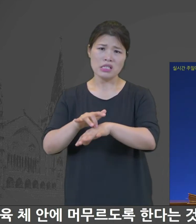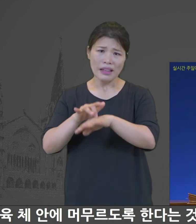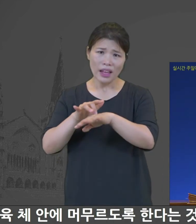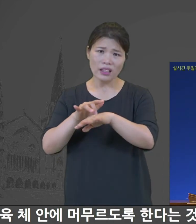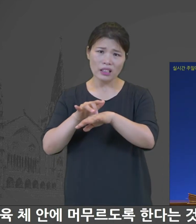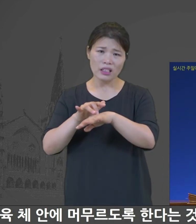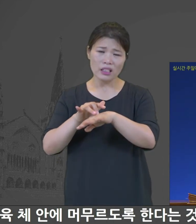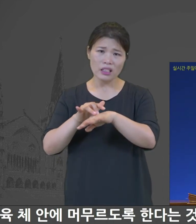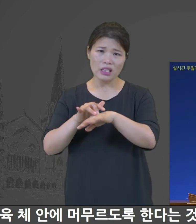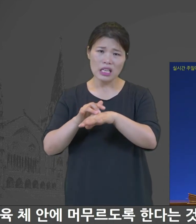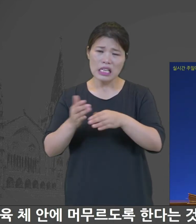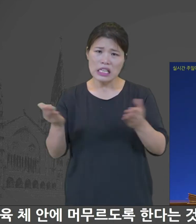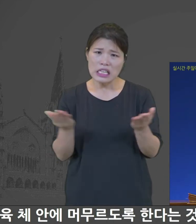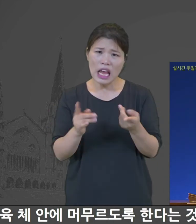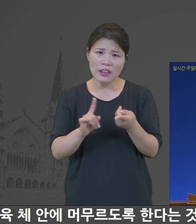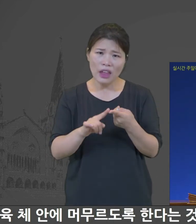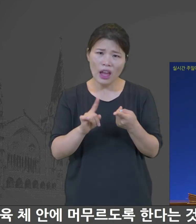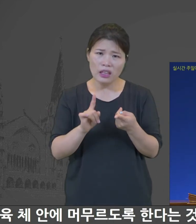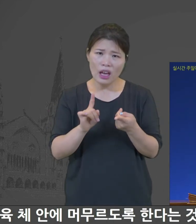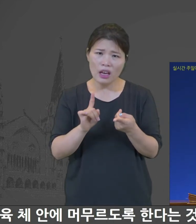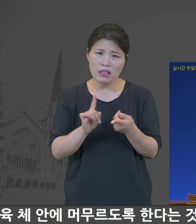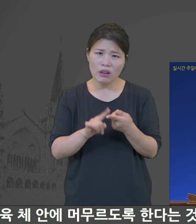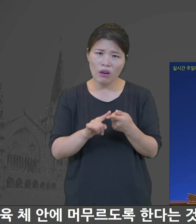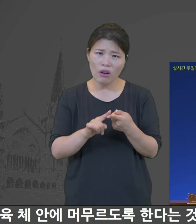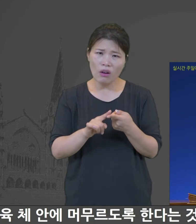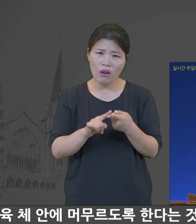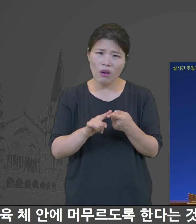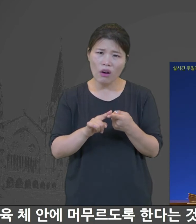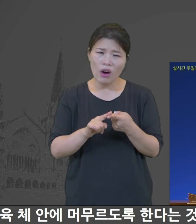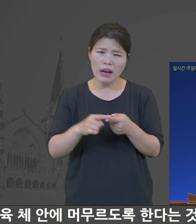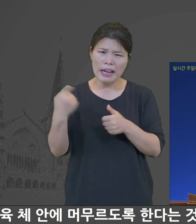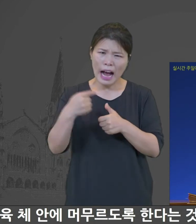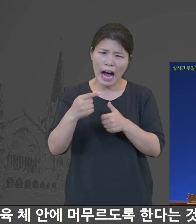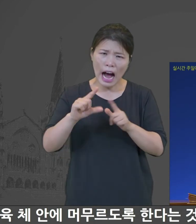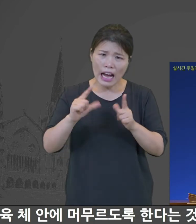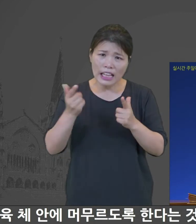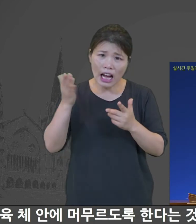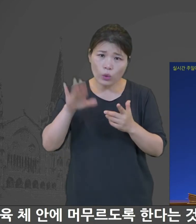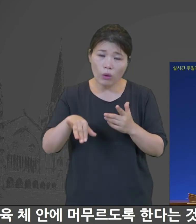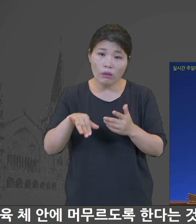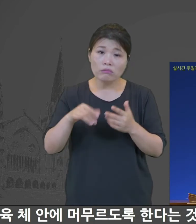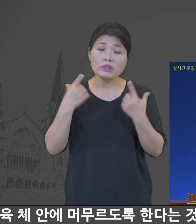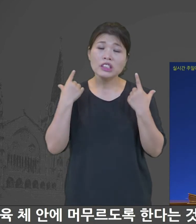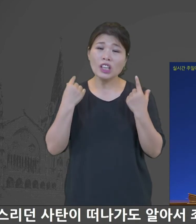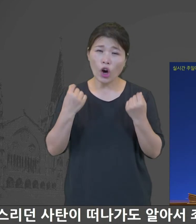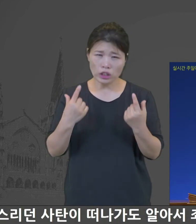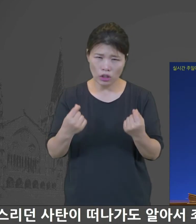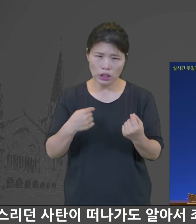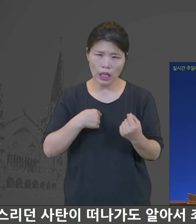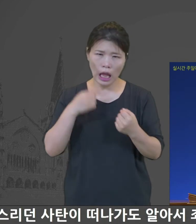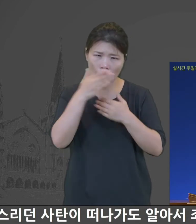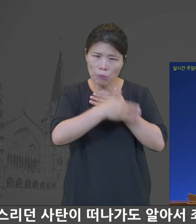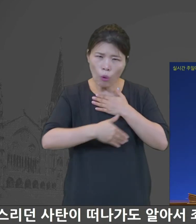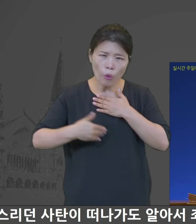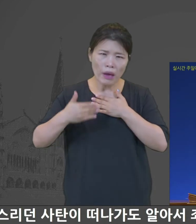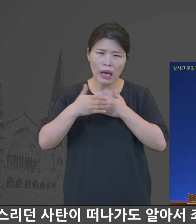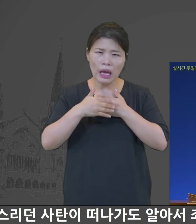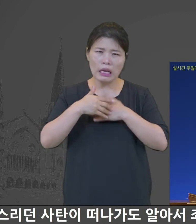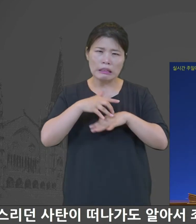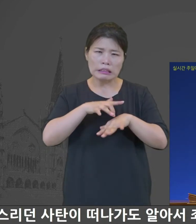스스로 유혹을 받고 스스로 죄를 짓고 그 가운데 머물러 있는 것을 즐기고 편하게 생각하면 뭐예요?